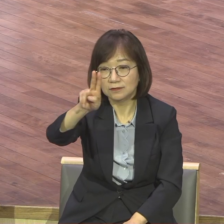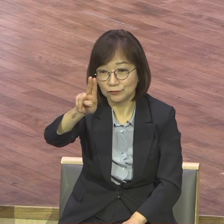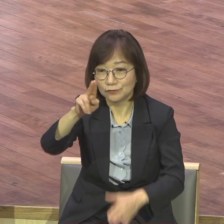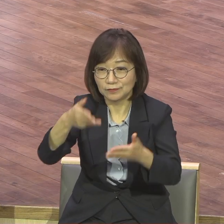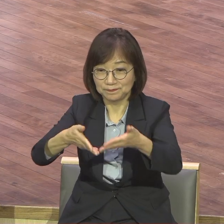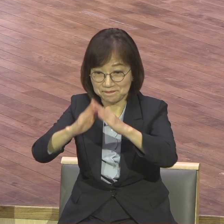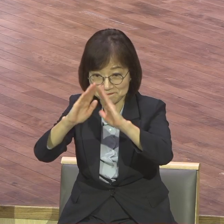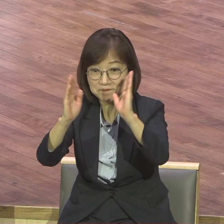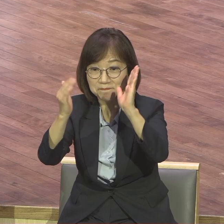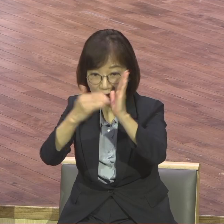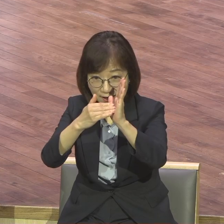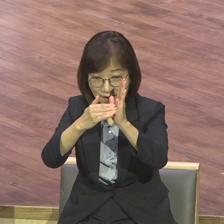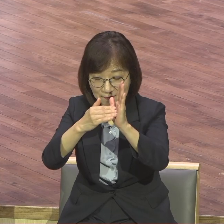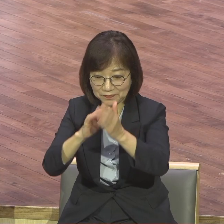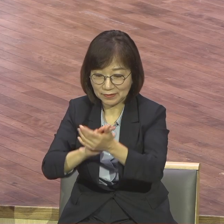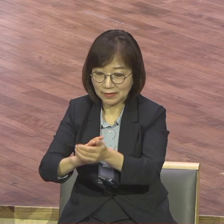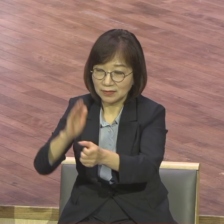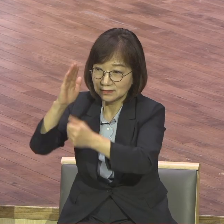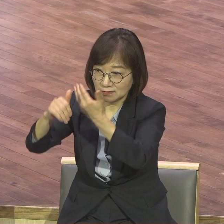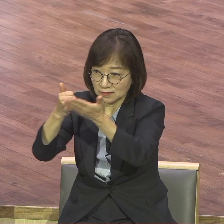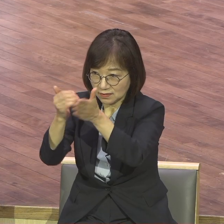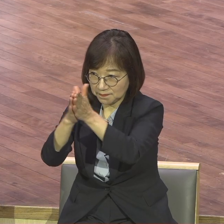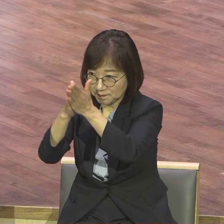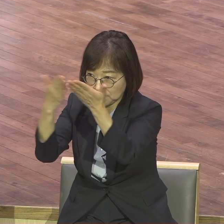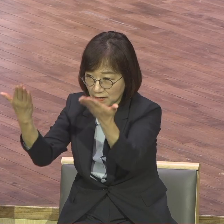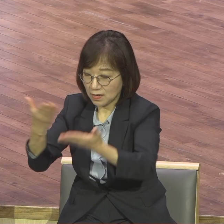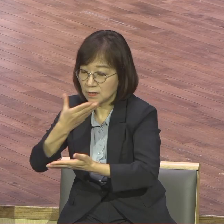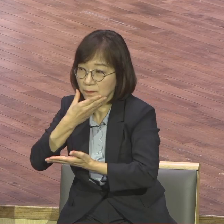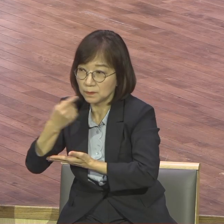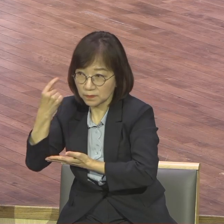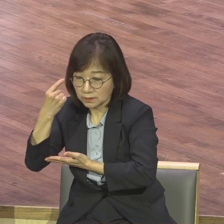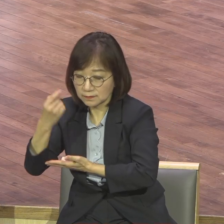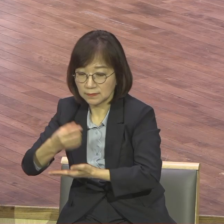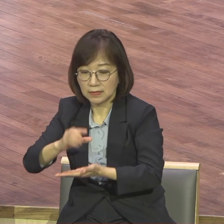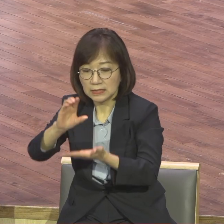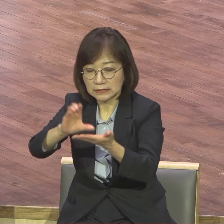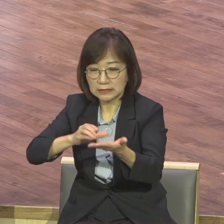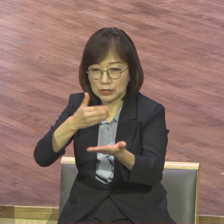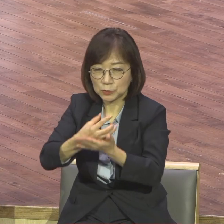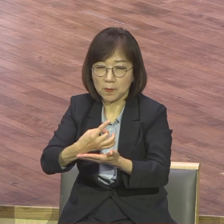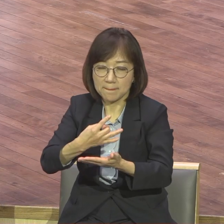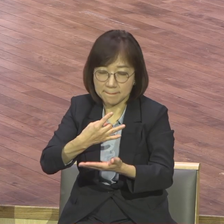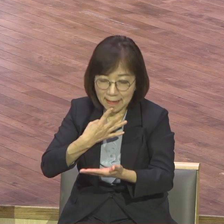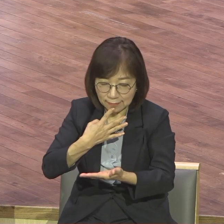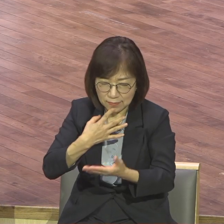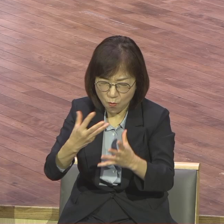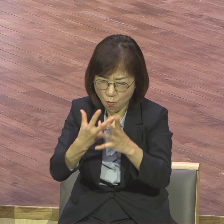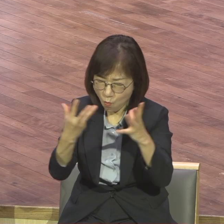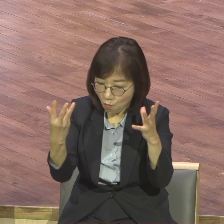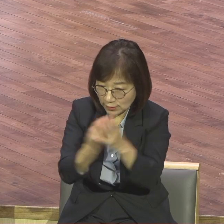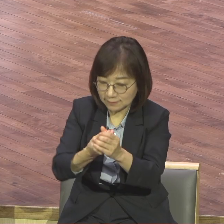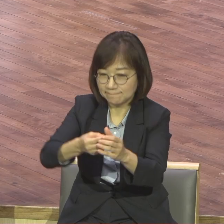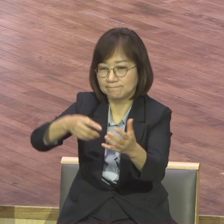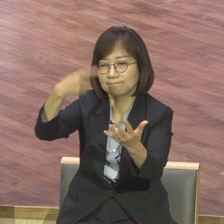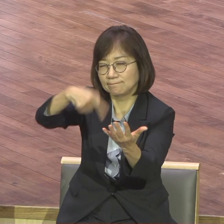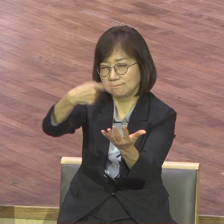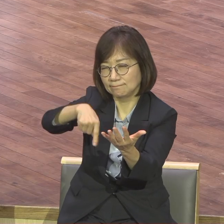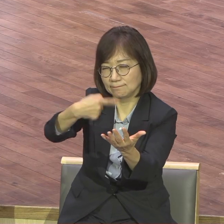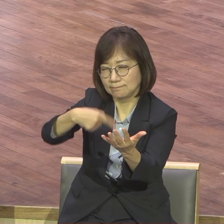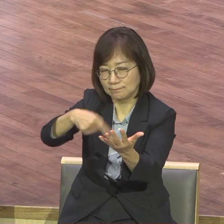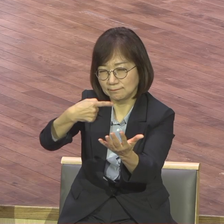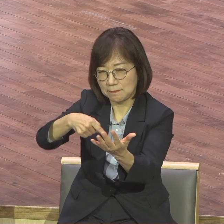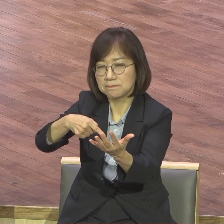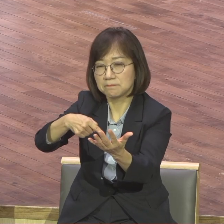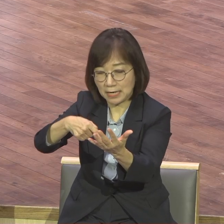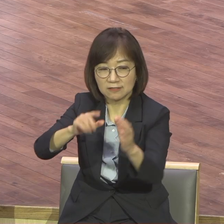복음, 62가지 가지고 오직 그리스도를 말할 수 있는 제사를 키워서 전 세계에 파송하자. 그래서